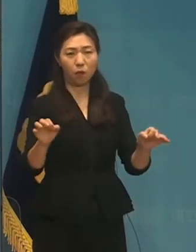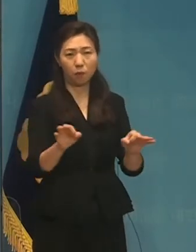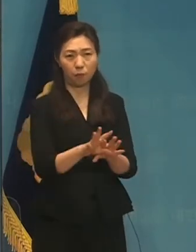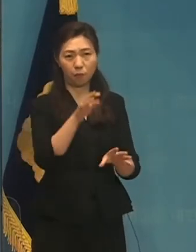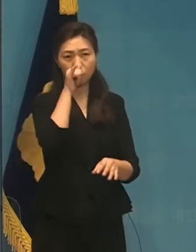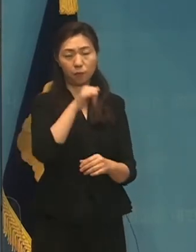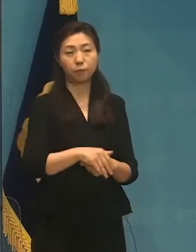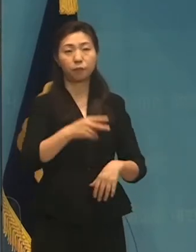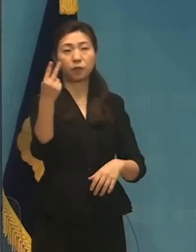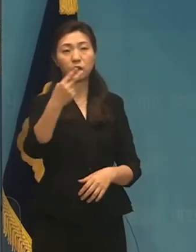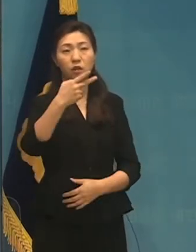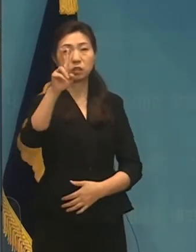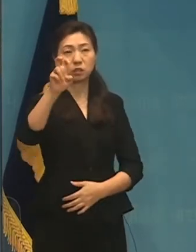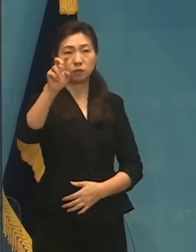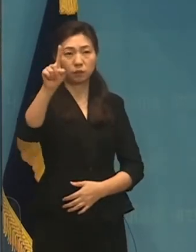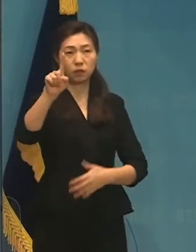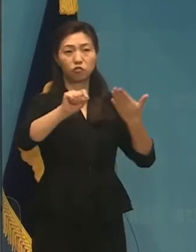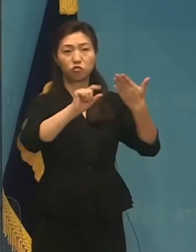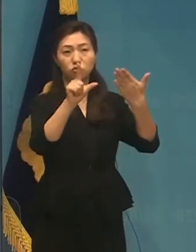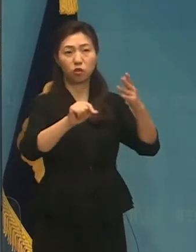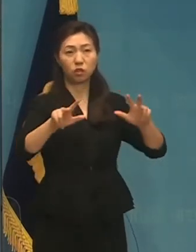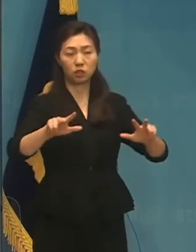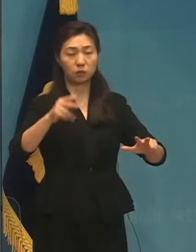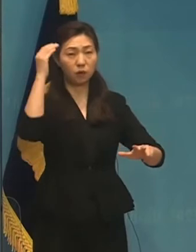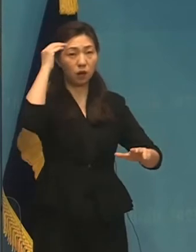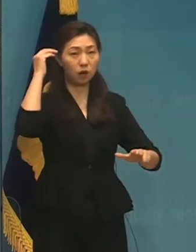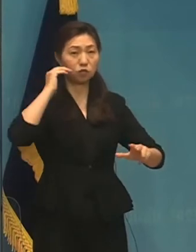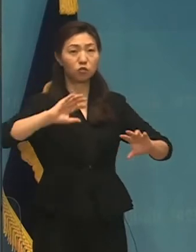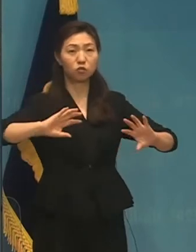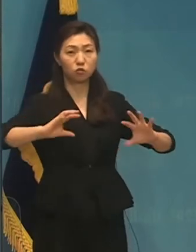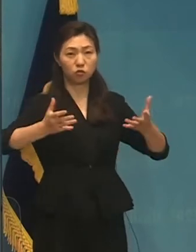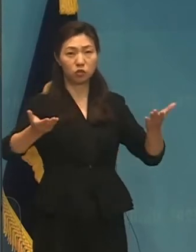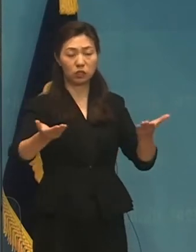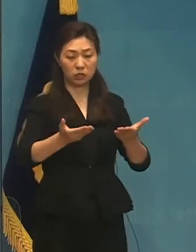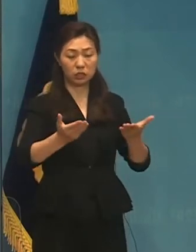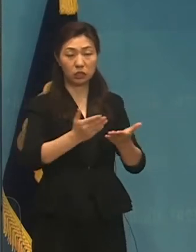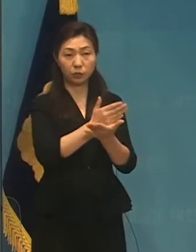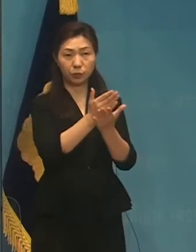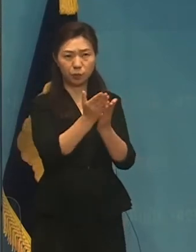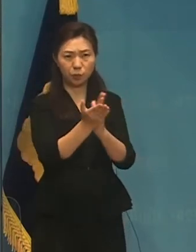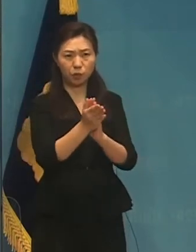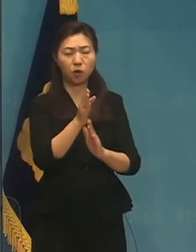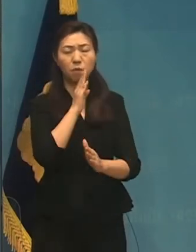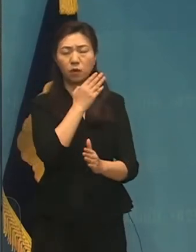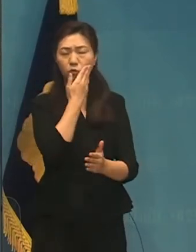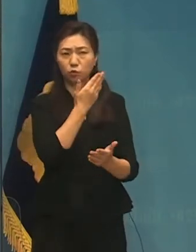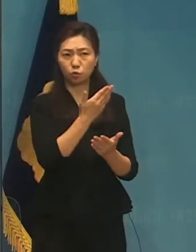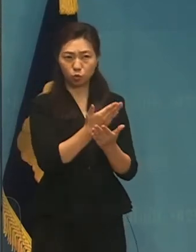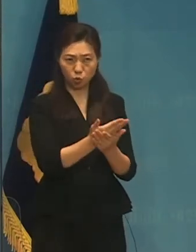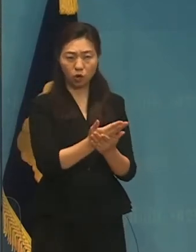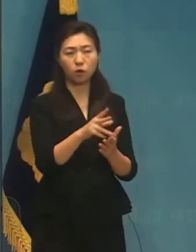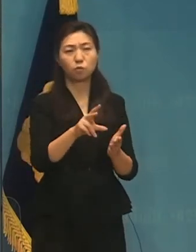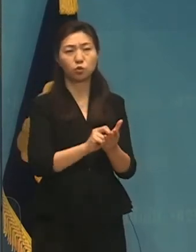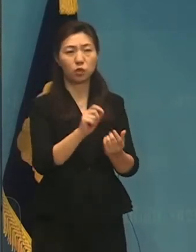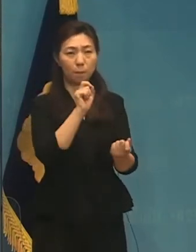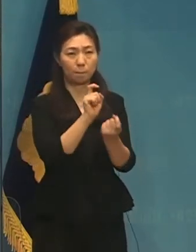2021년 9월 현재 우리나라의 일자리는 몇 가지 핵심적인 도전에 직면해 있습니다.